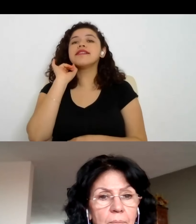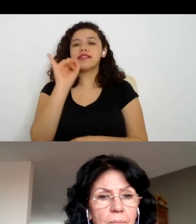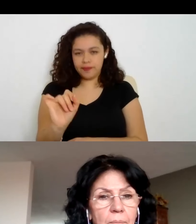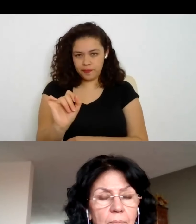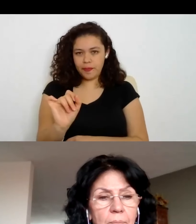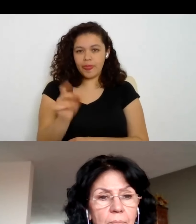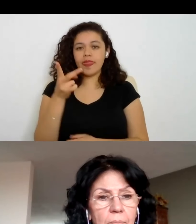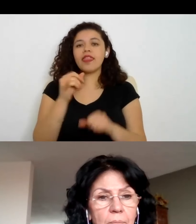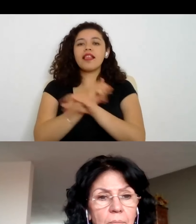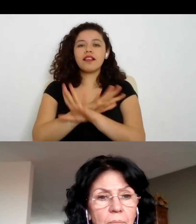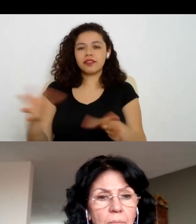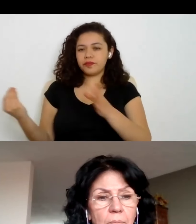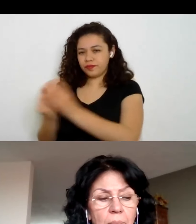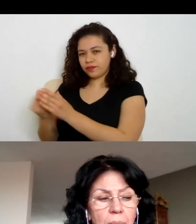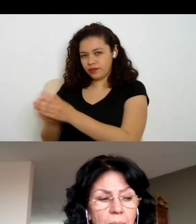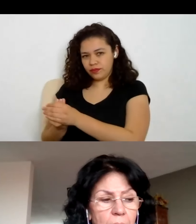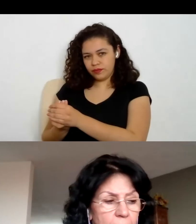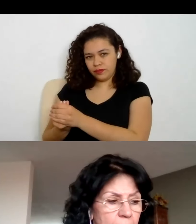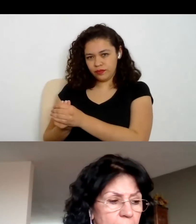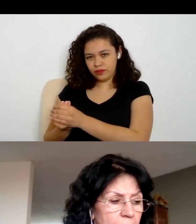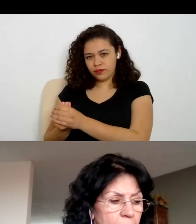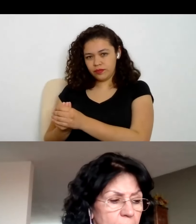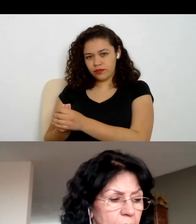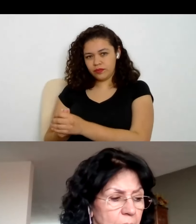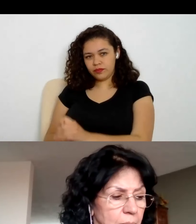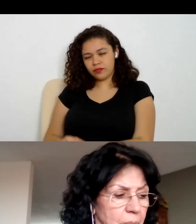son datos personales y tendrías, si ya no están